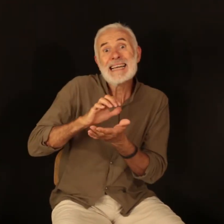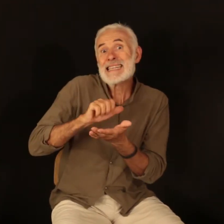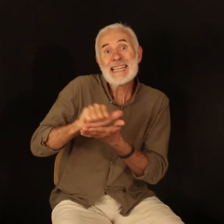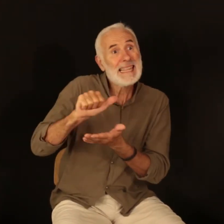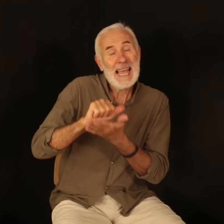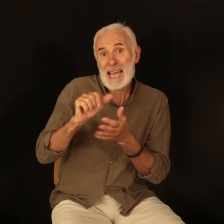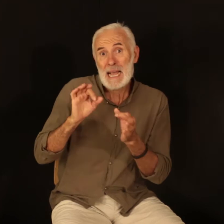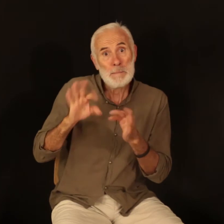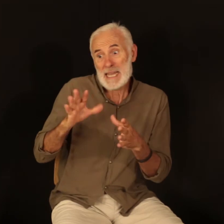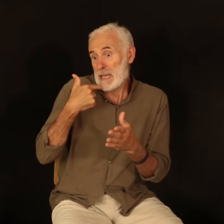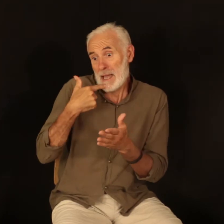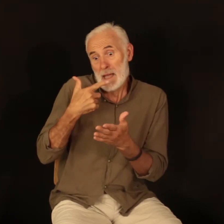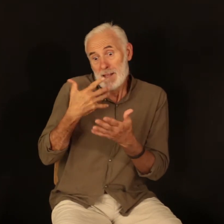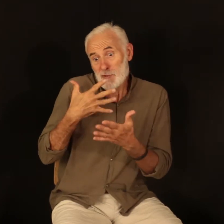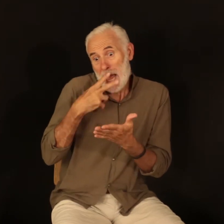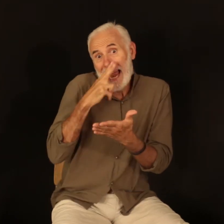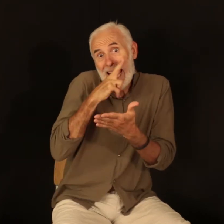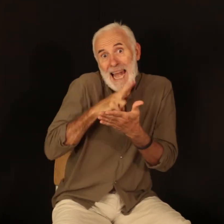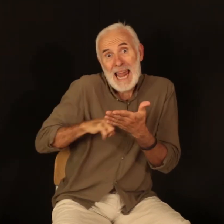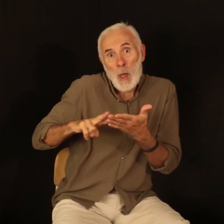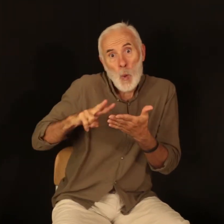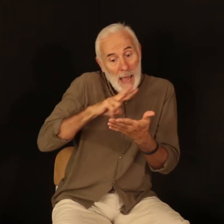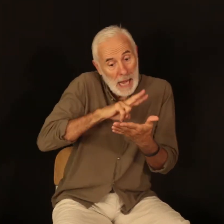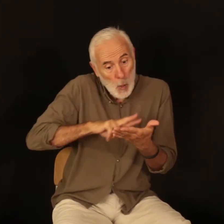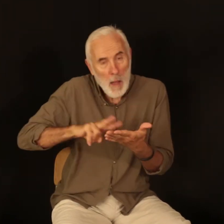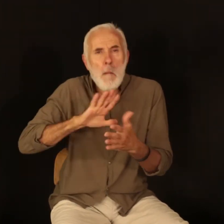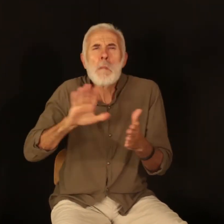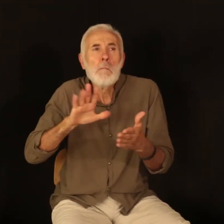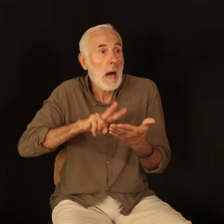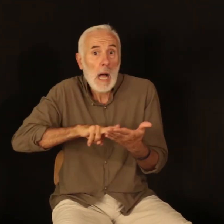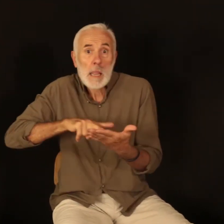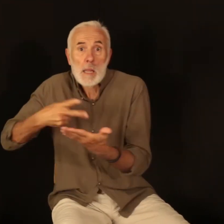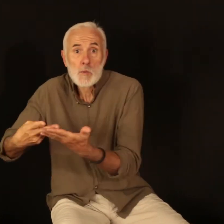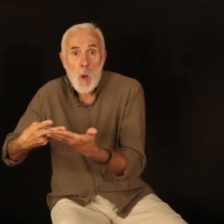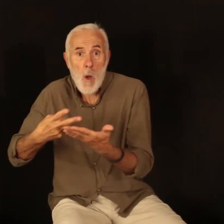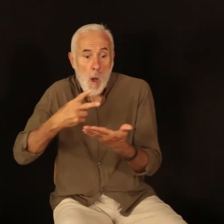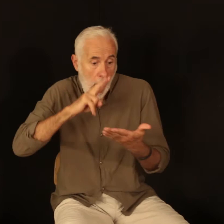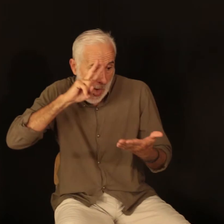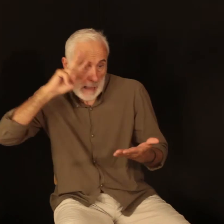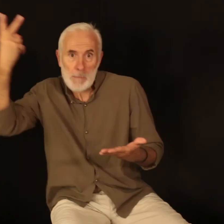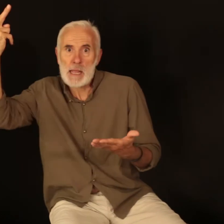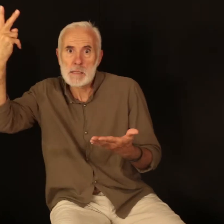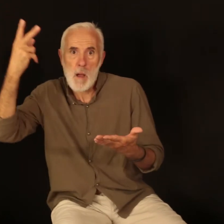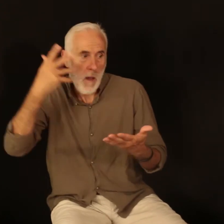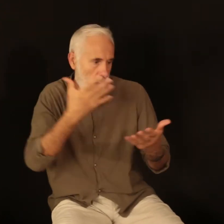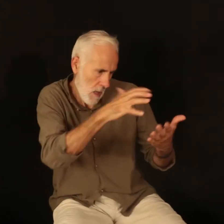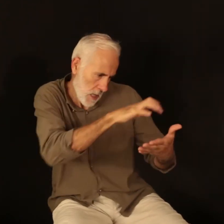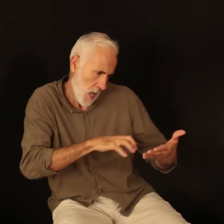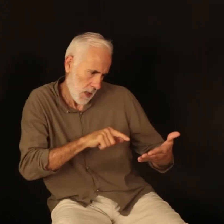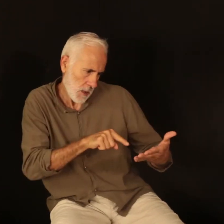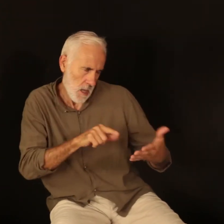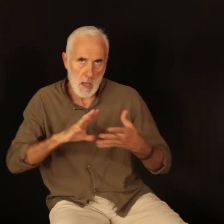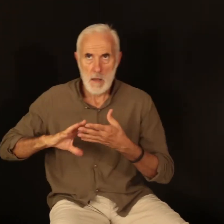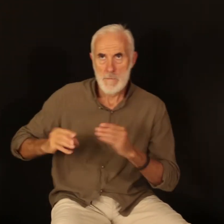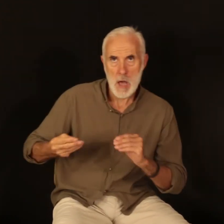une interprétation, un peu de la même manière qu'une traduction. Et donc, en réfléchissant à